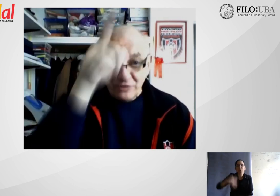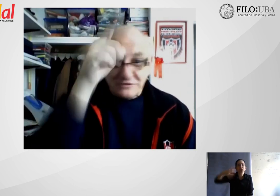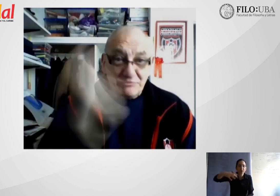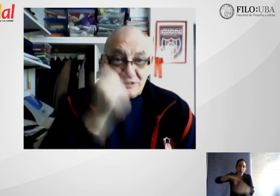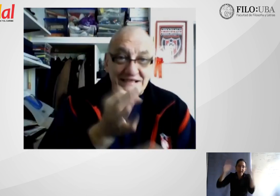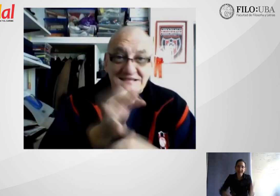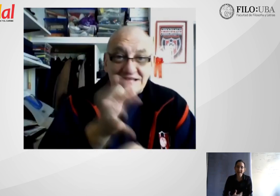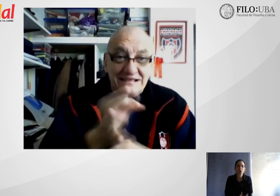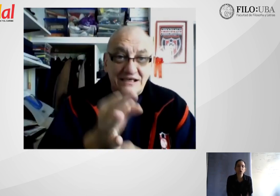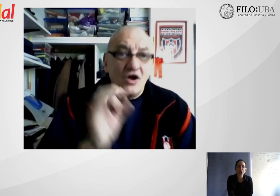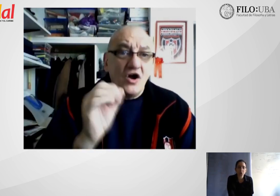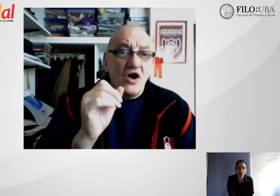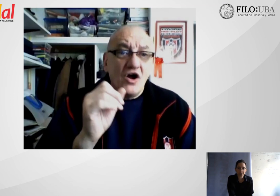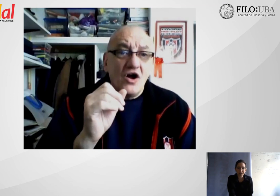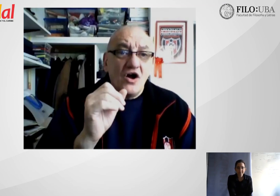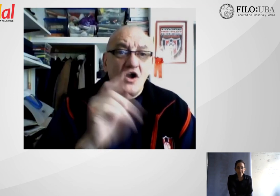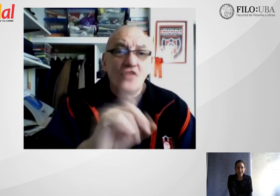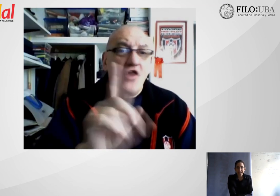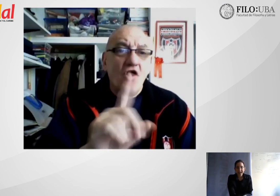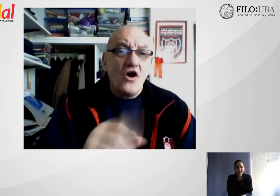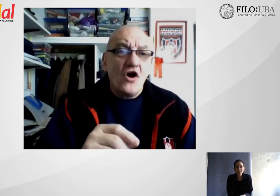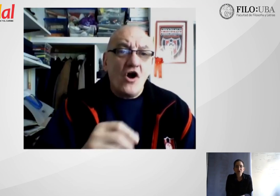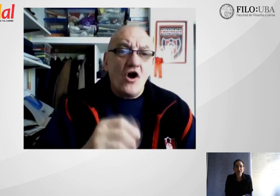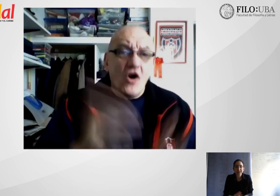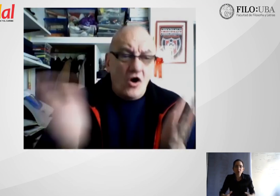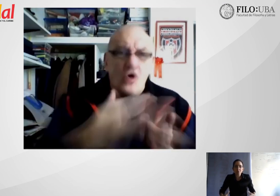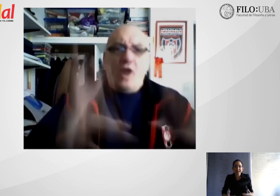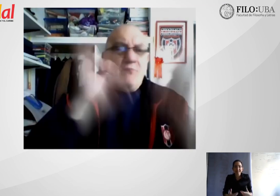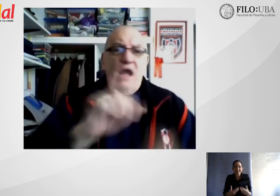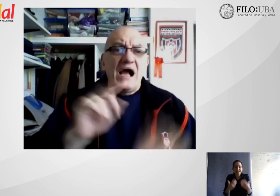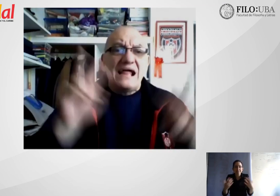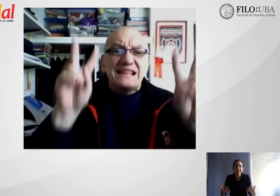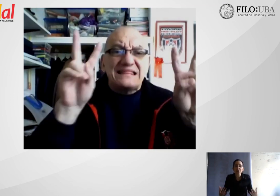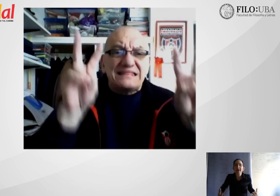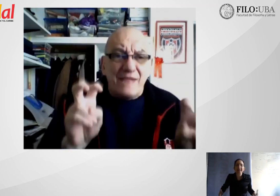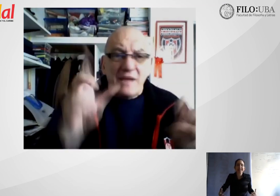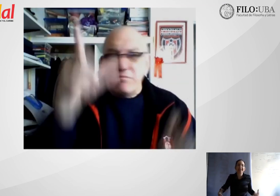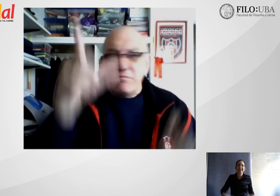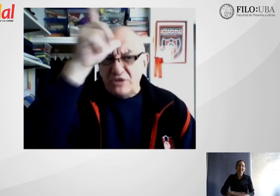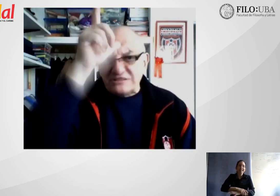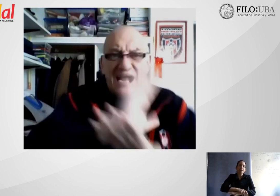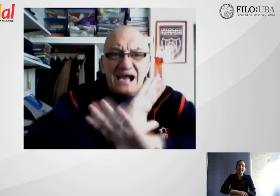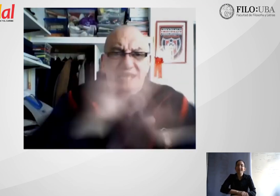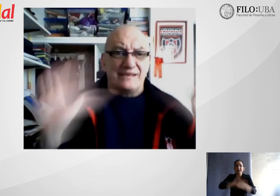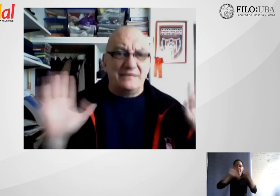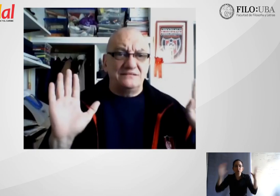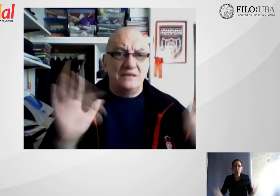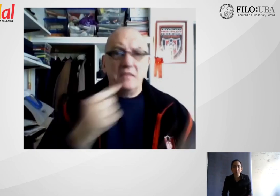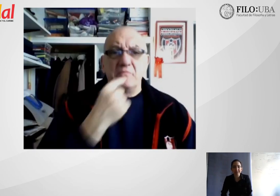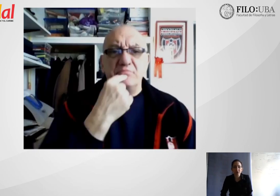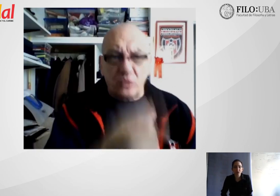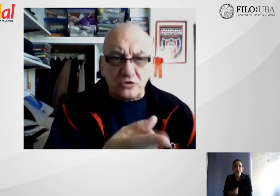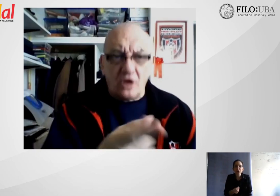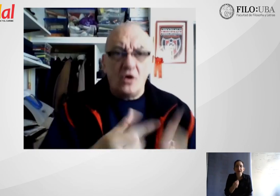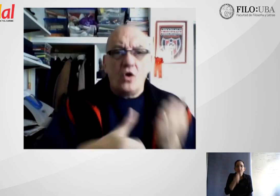el proyecto general no continuó. Ahí nosotros tratamos como de transmitir, no era que tenían que aprender